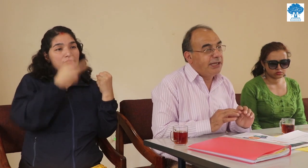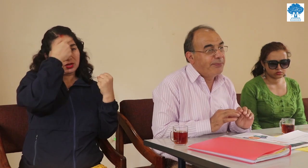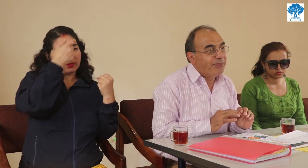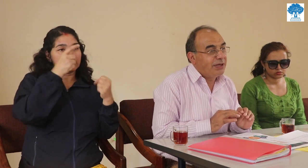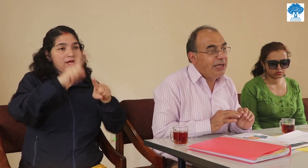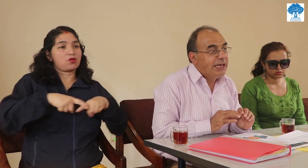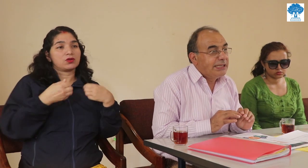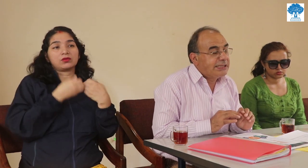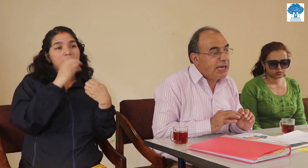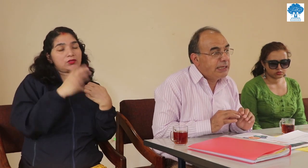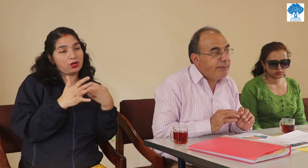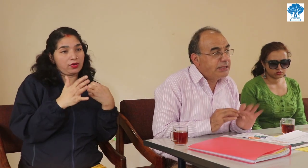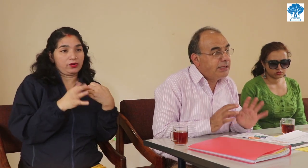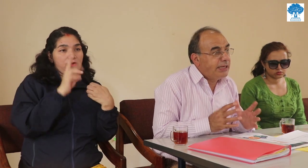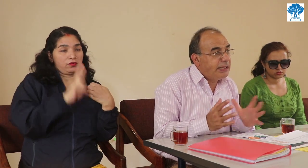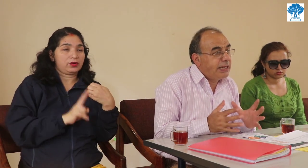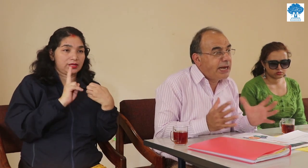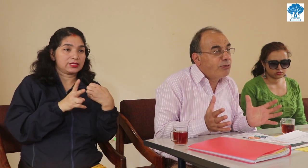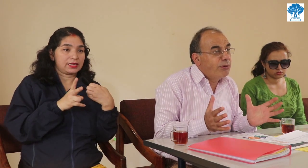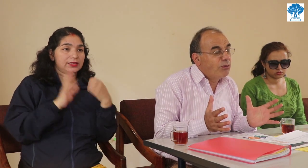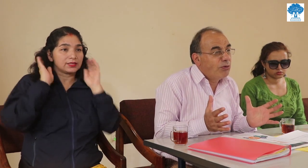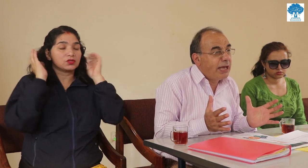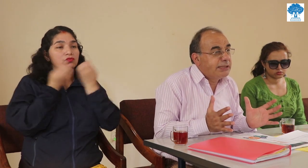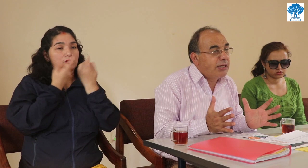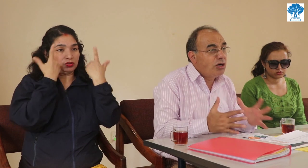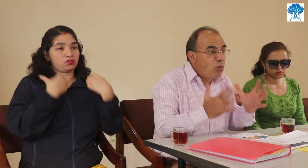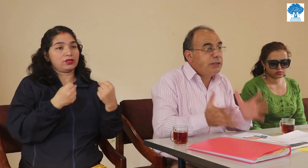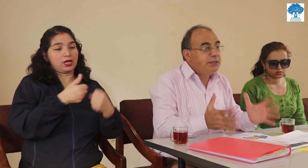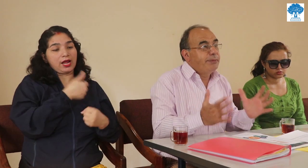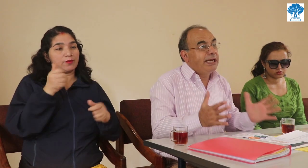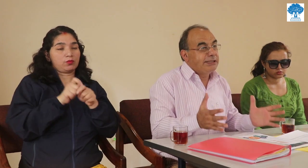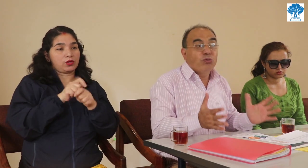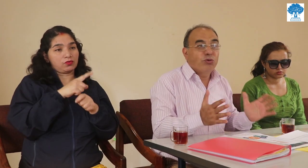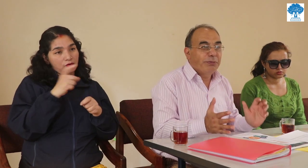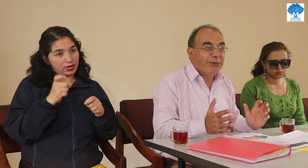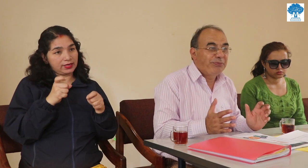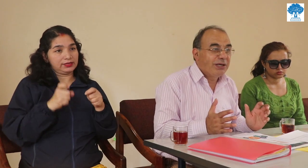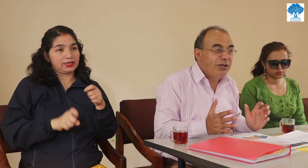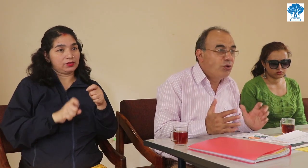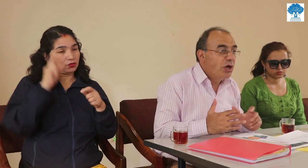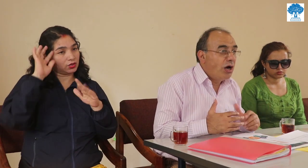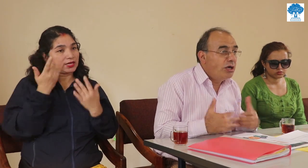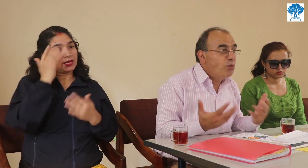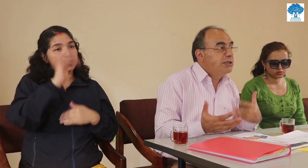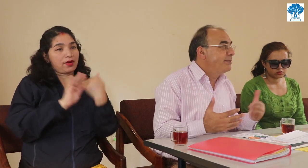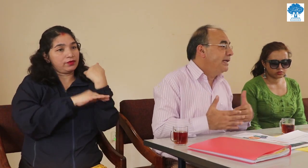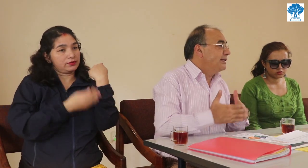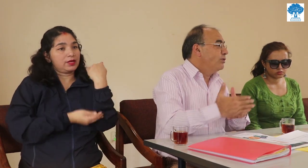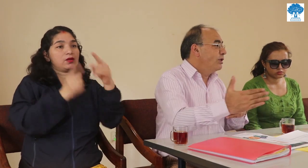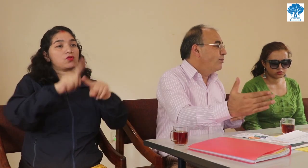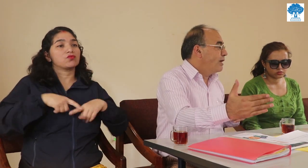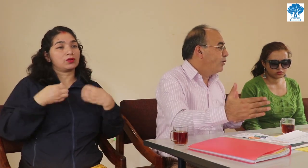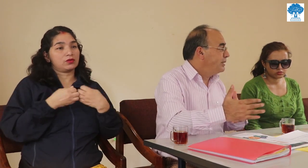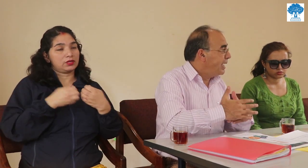रोक्न सक्दैनौँ है. त्यस कारणले गर्दा मेटर्नल हेल्थलाई राम्रो बनाउनको लागि चाहिँ अनवान्टेड प्रेग्नेन्सी रोक्नु पऱ्यो. र यो अनवान्टेड